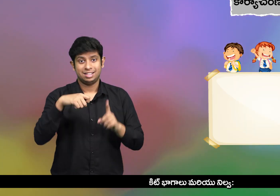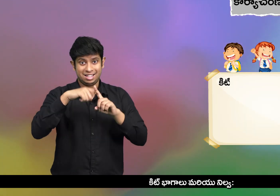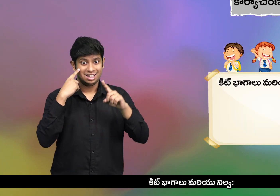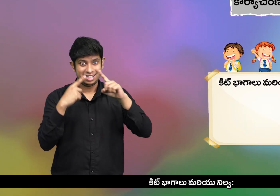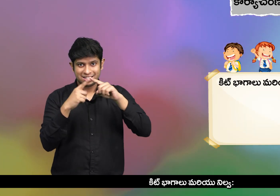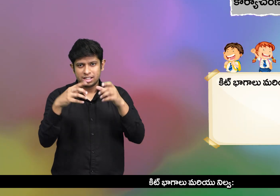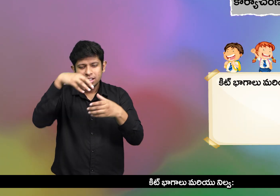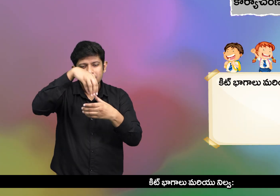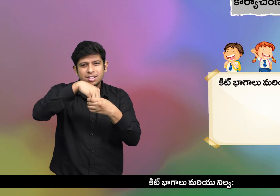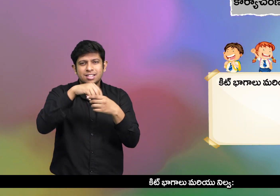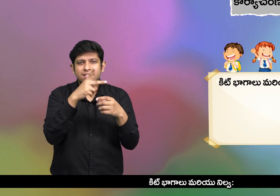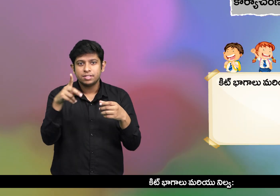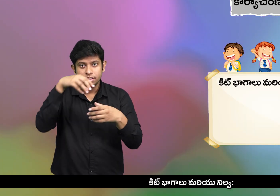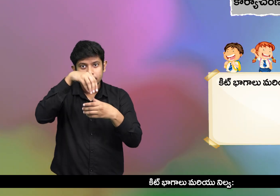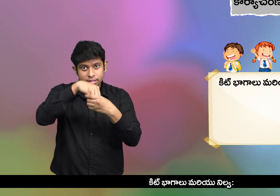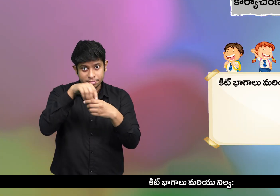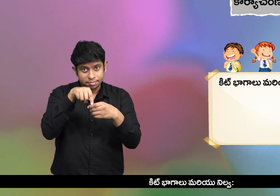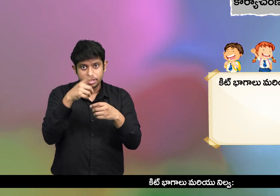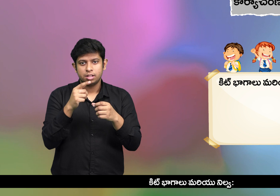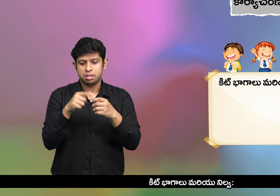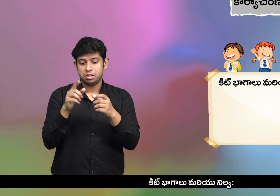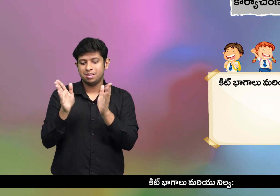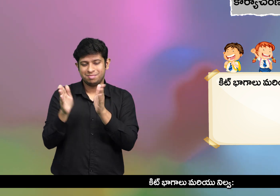కిట్ భాగాలు మరియు నిల్వ.